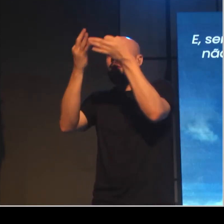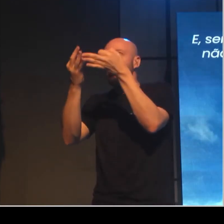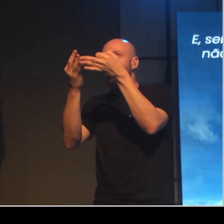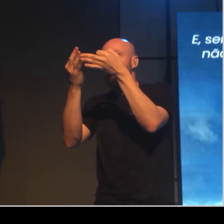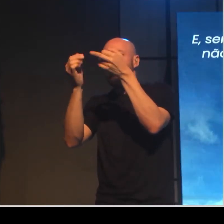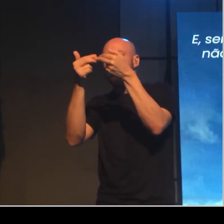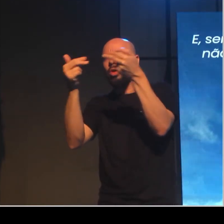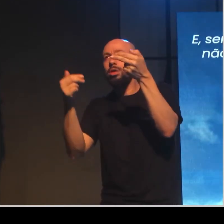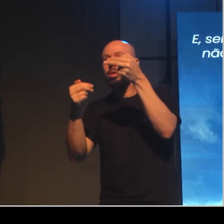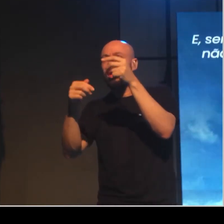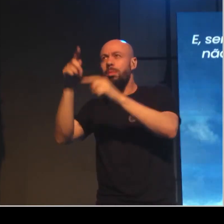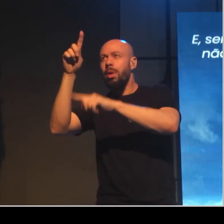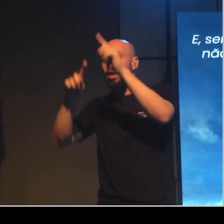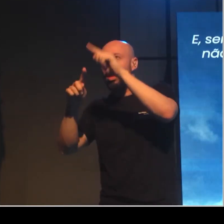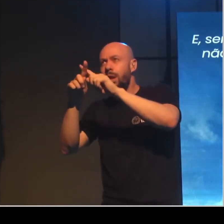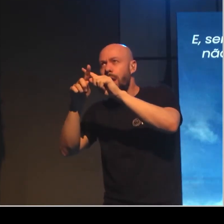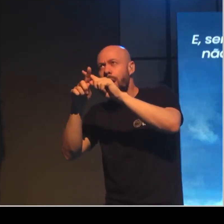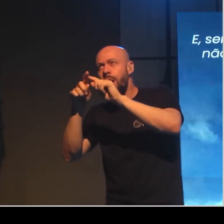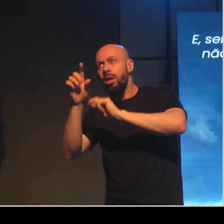você está dedicando a sua vida?